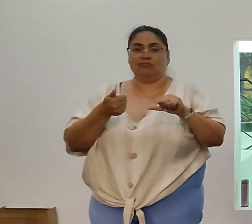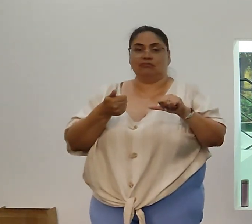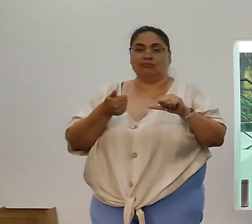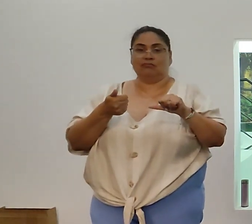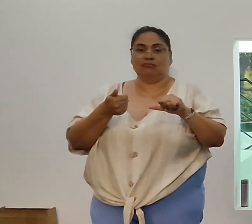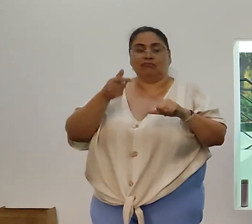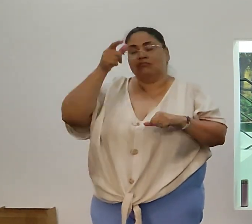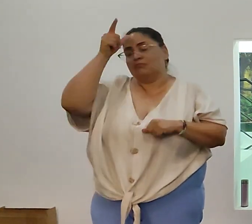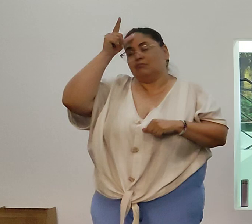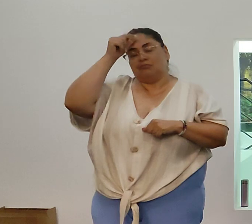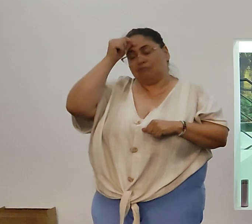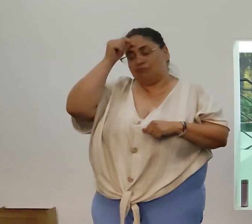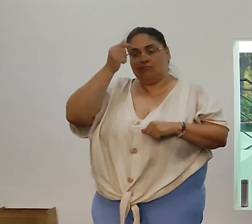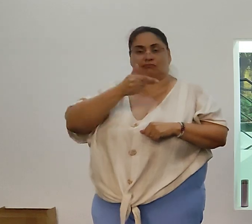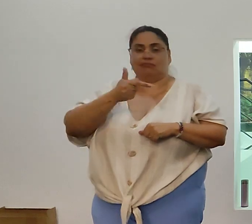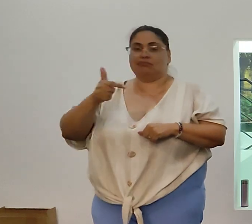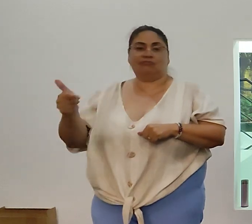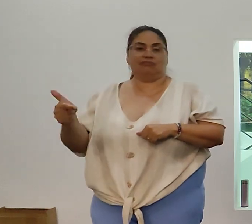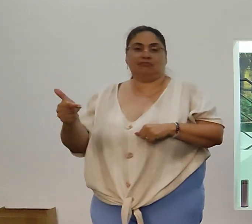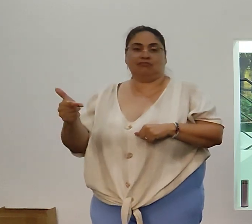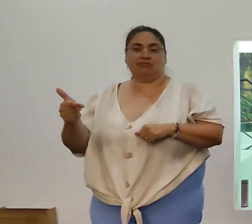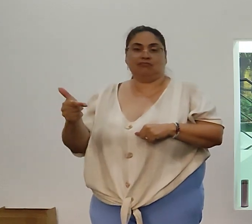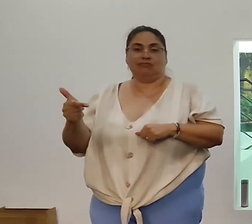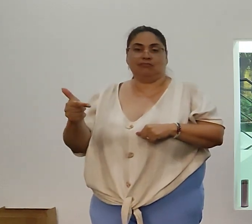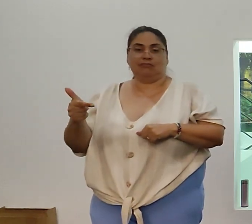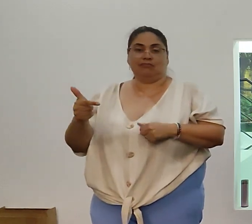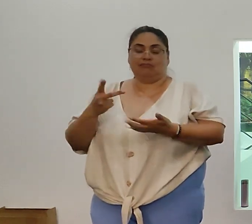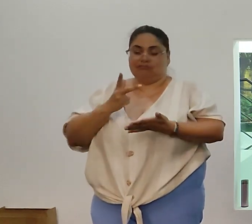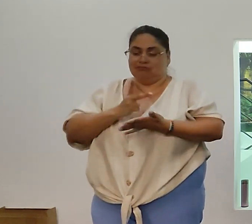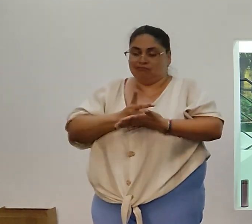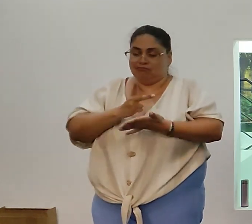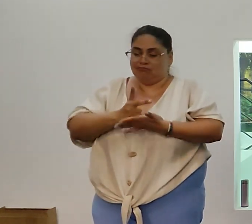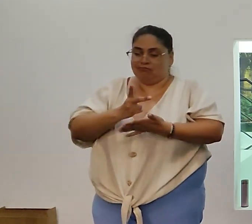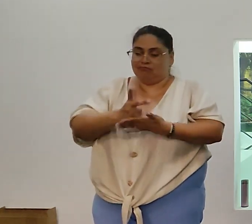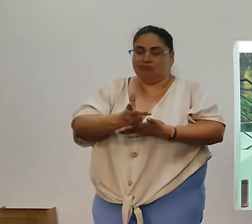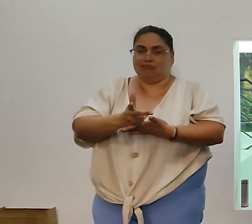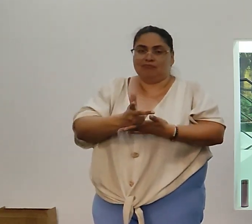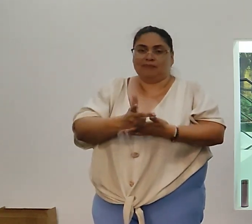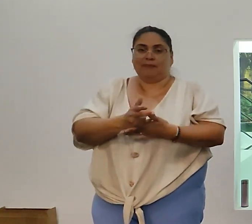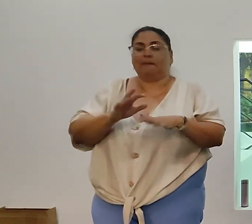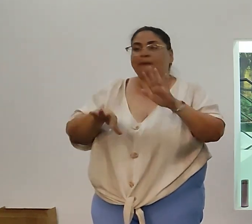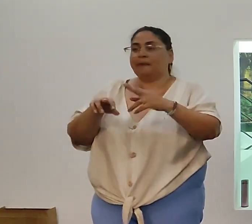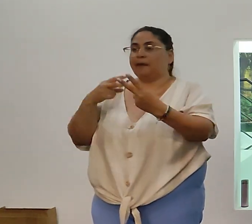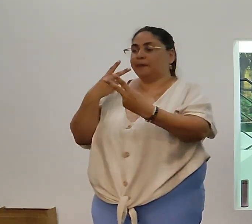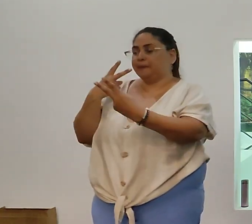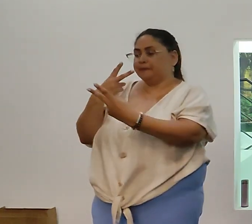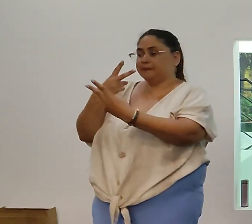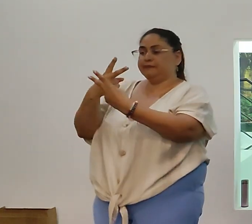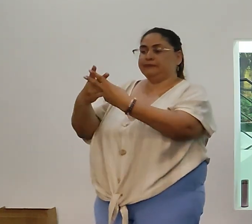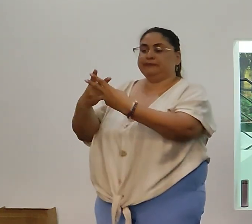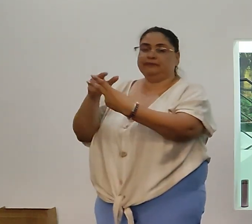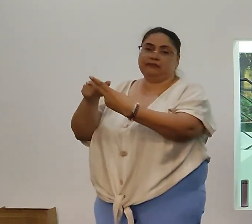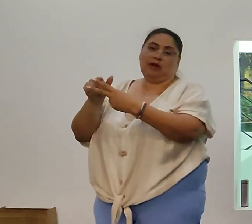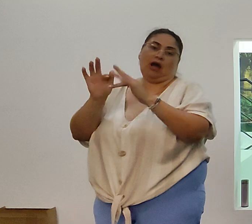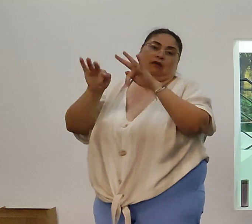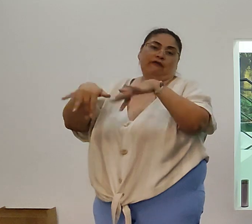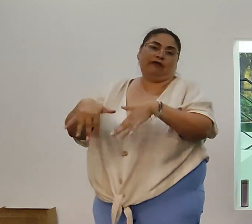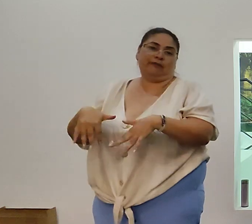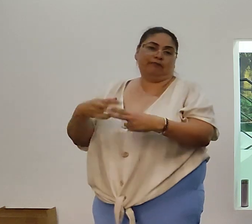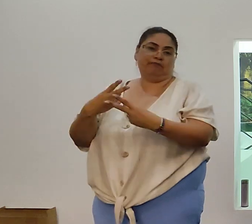um refresco e não acaba. Porque até a prisão perpétua, para os seres humanos, ela tem fim.